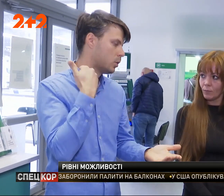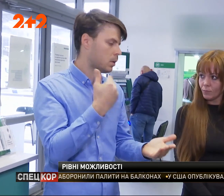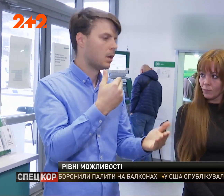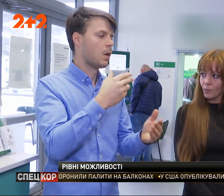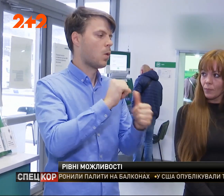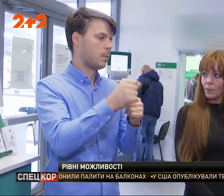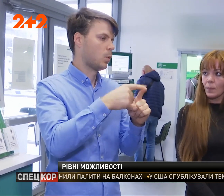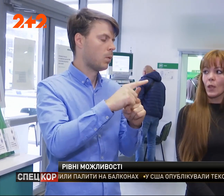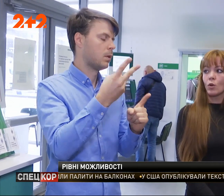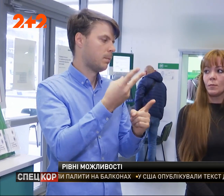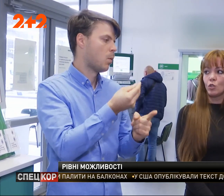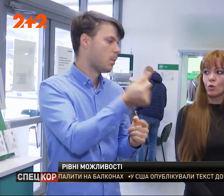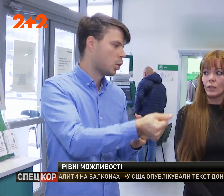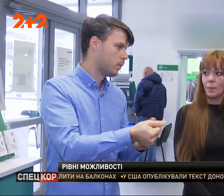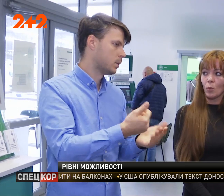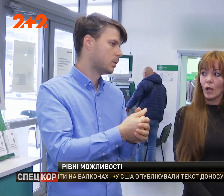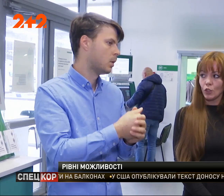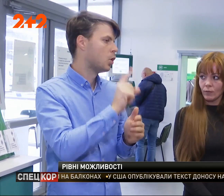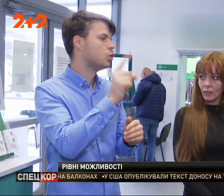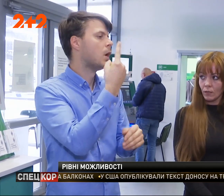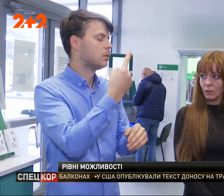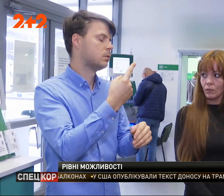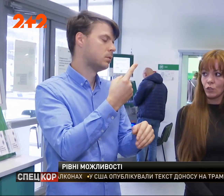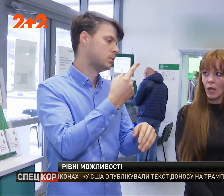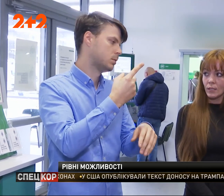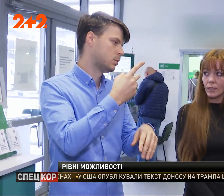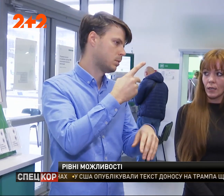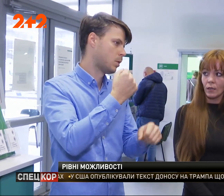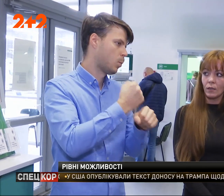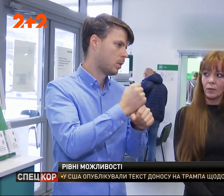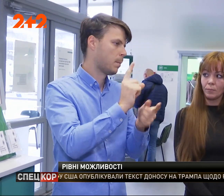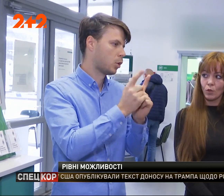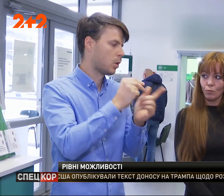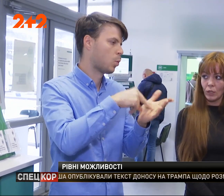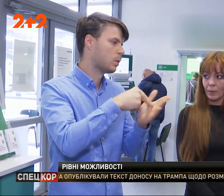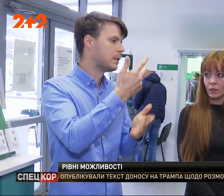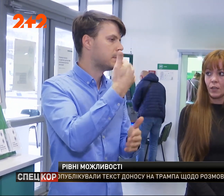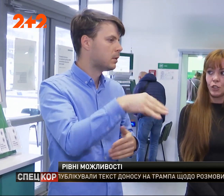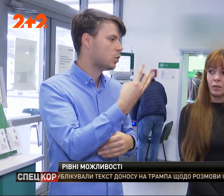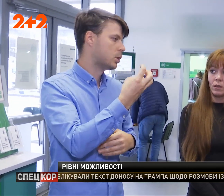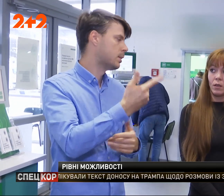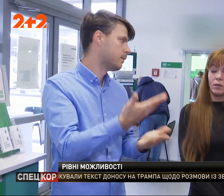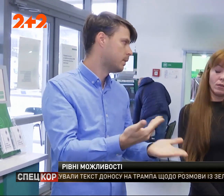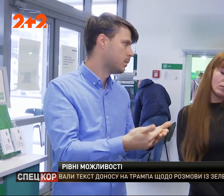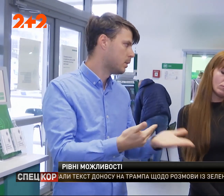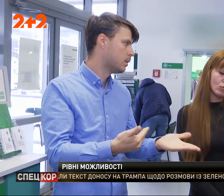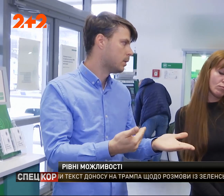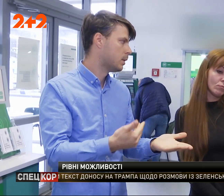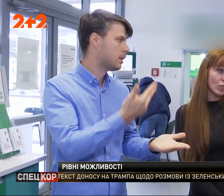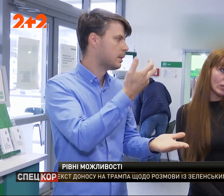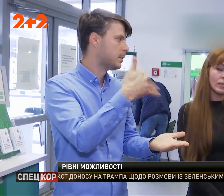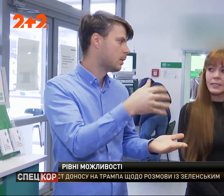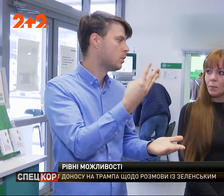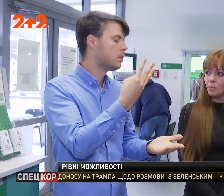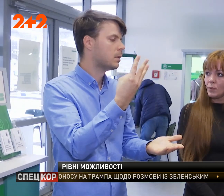2-3 тижні. Окрім цього, треба оплачувати час роботи перекладача